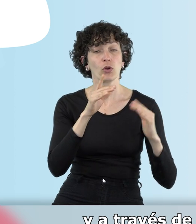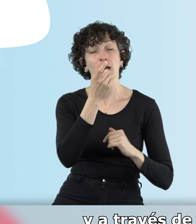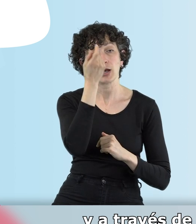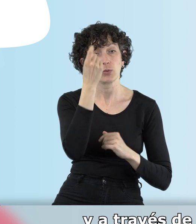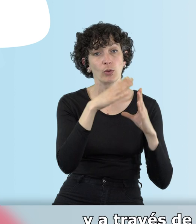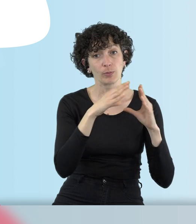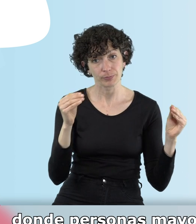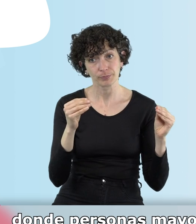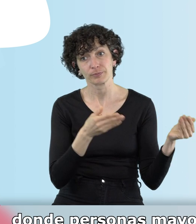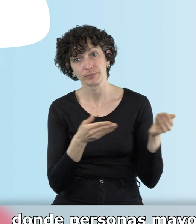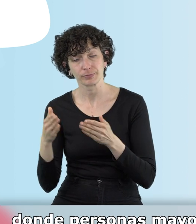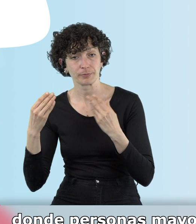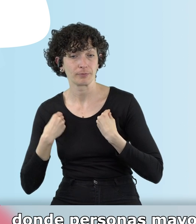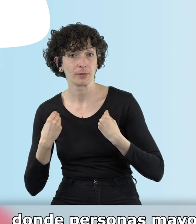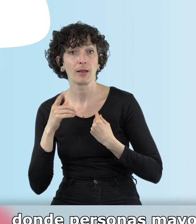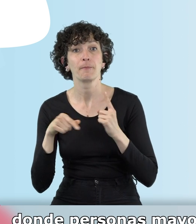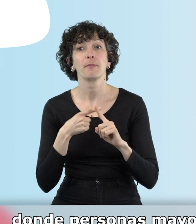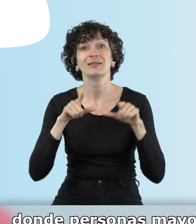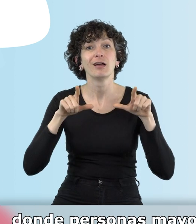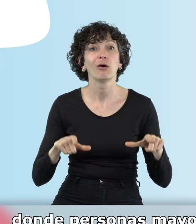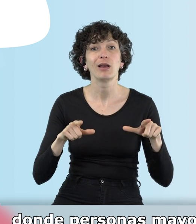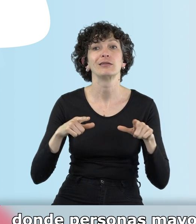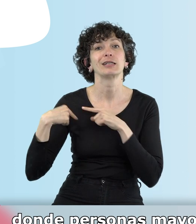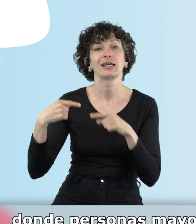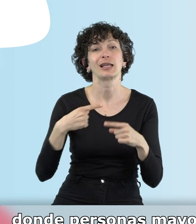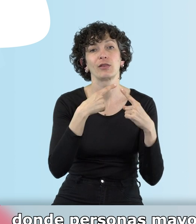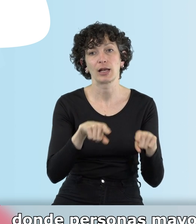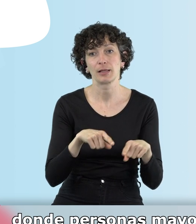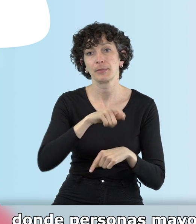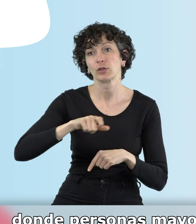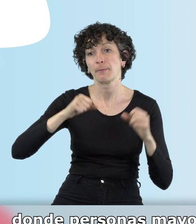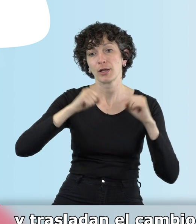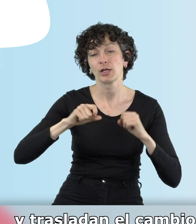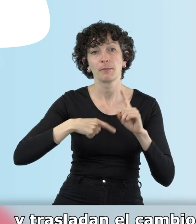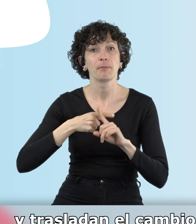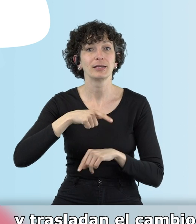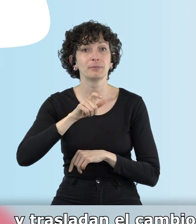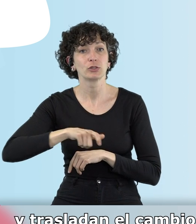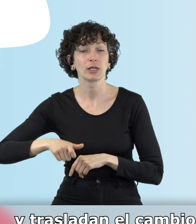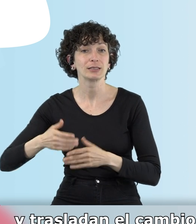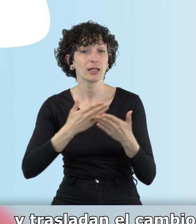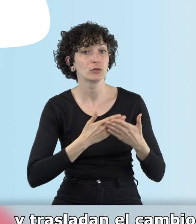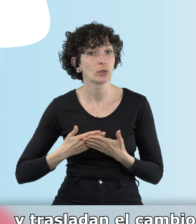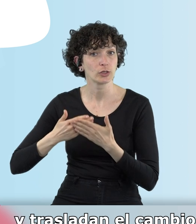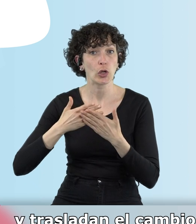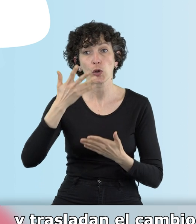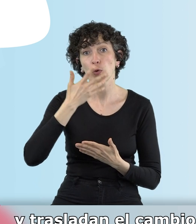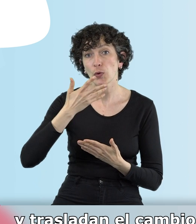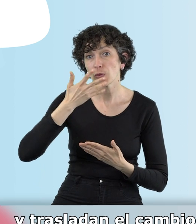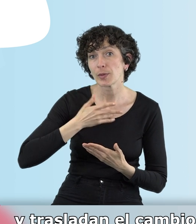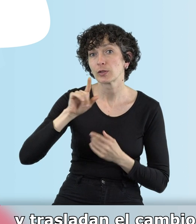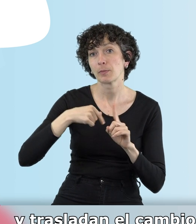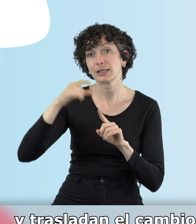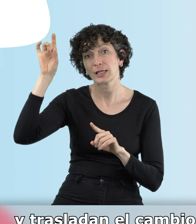aulas intergeneracionales, donde personas mayores y estudiantes conviven, comparten y trasladan el cambio de